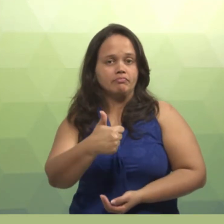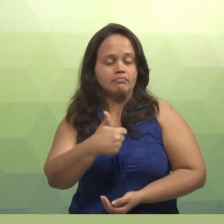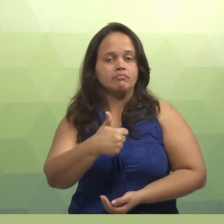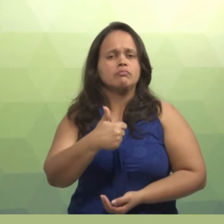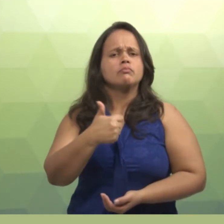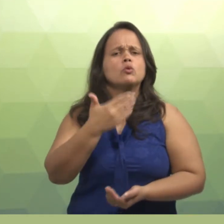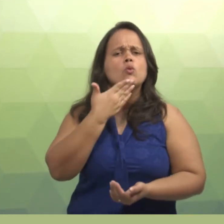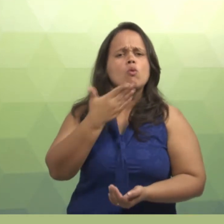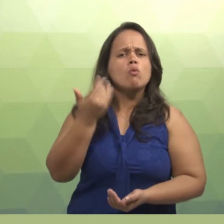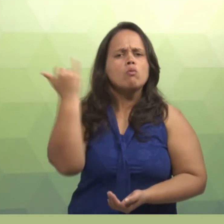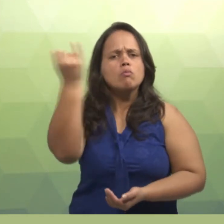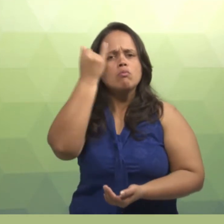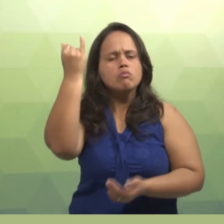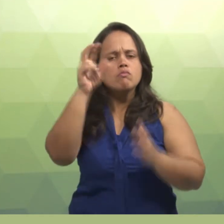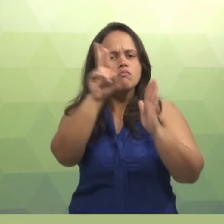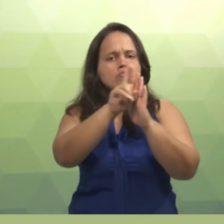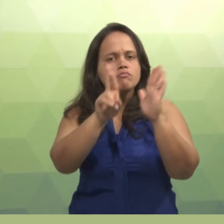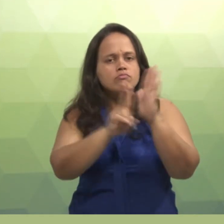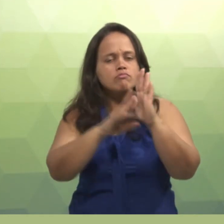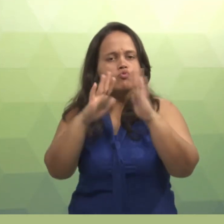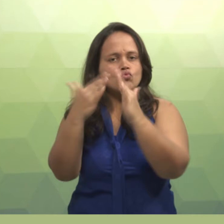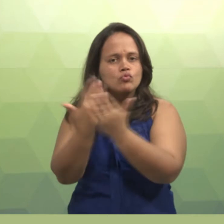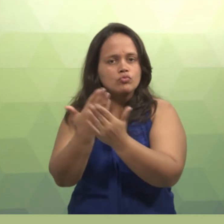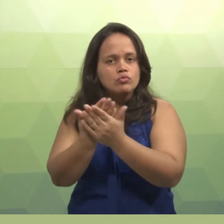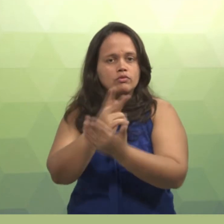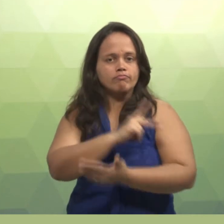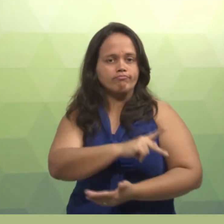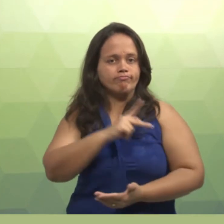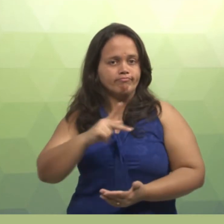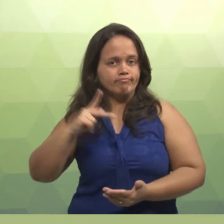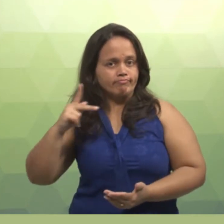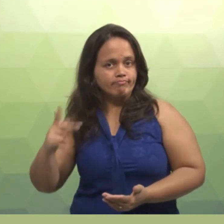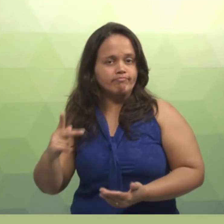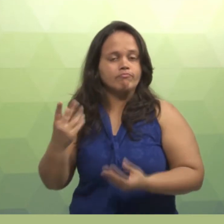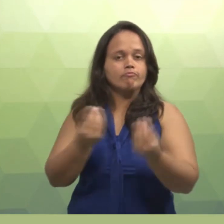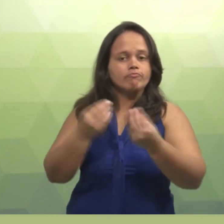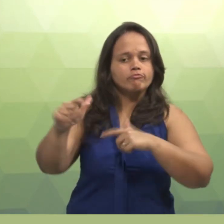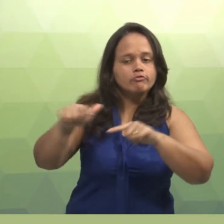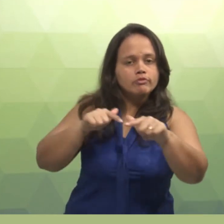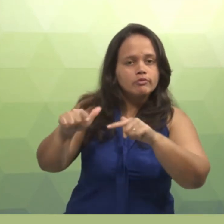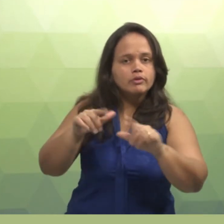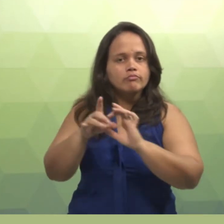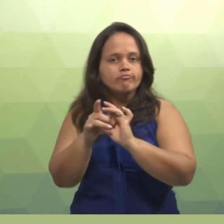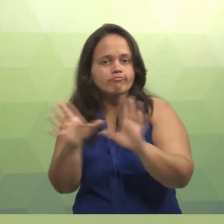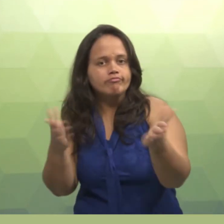Na questão 1, qual a importância do regimento escolar e do projeto